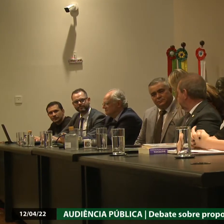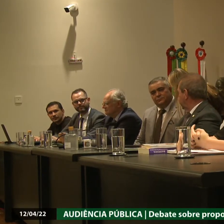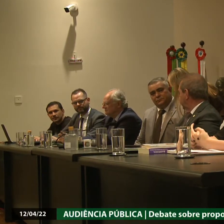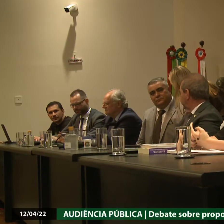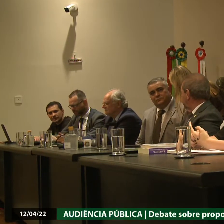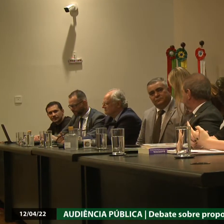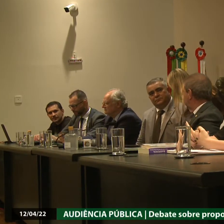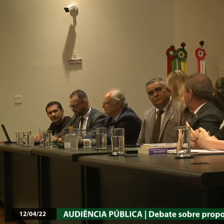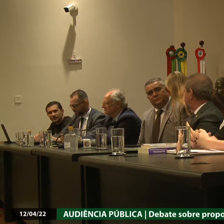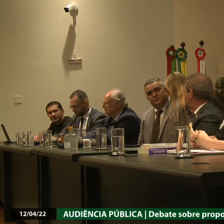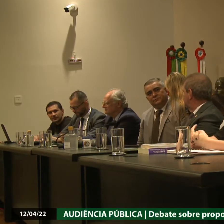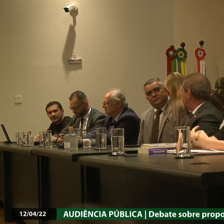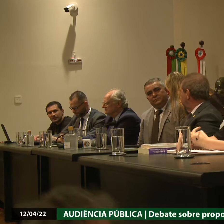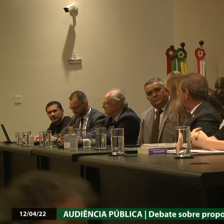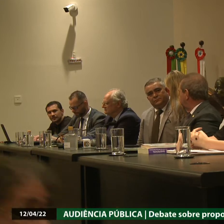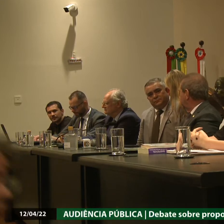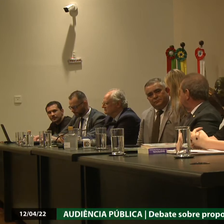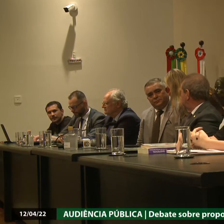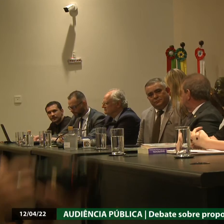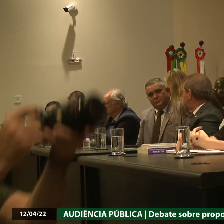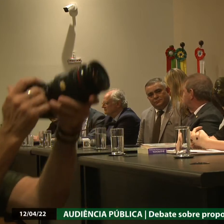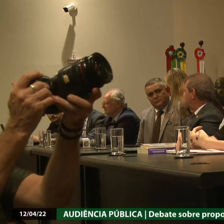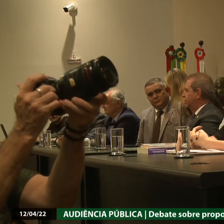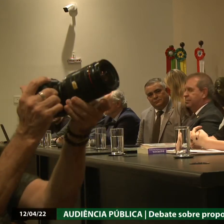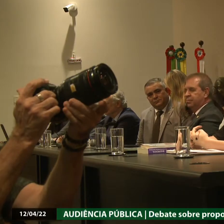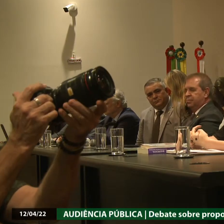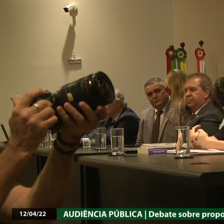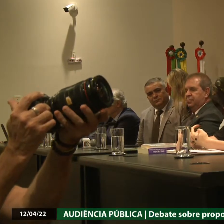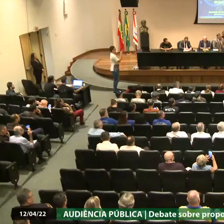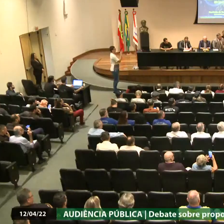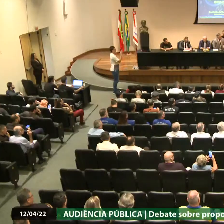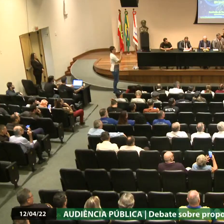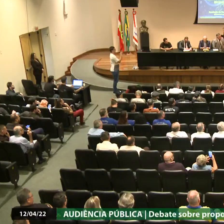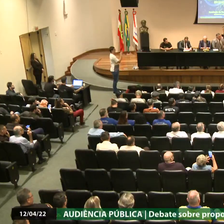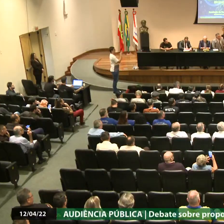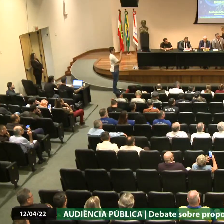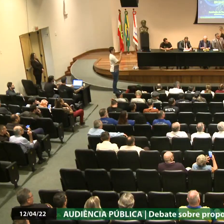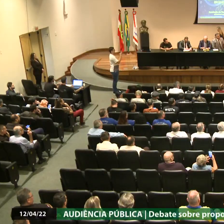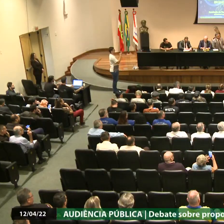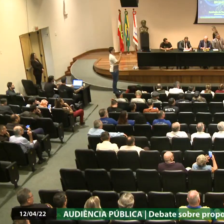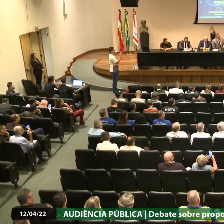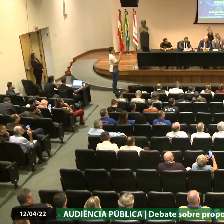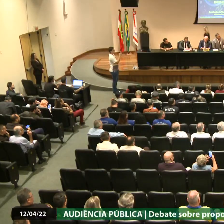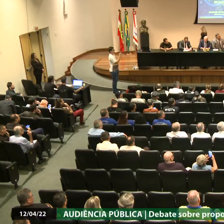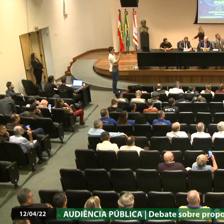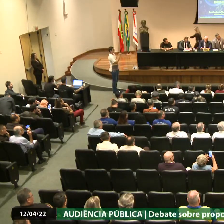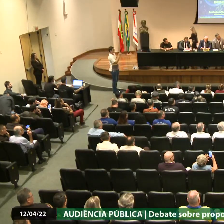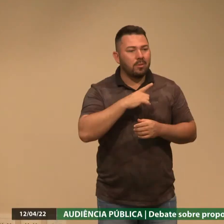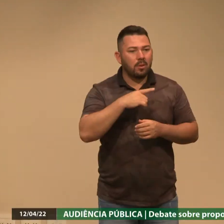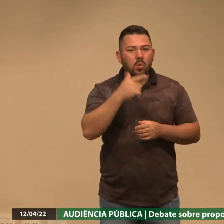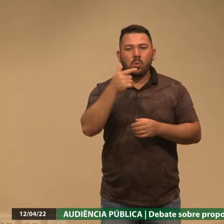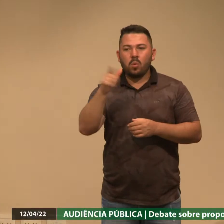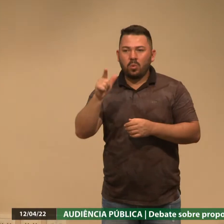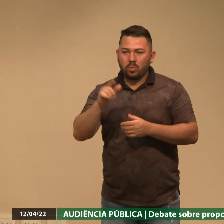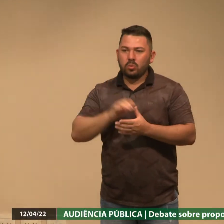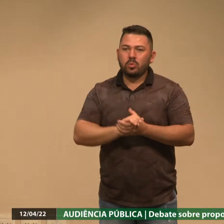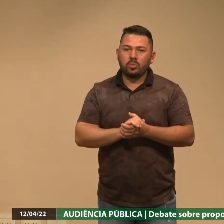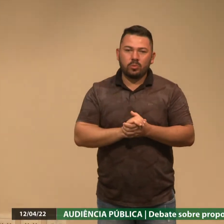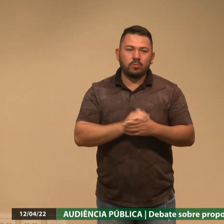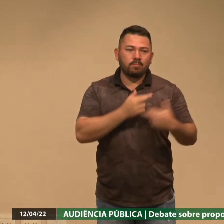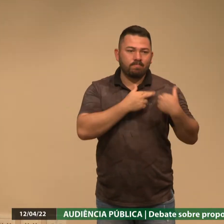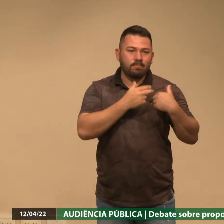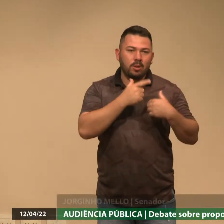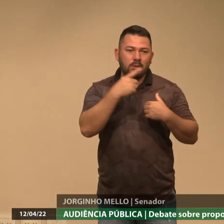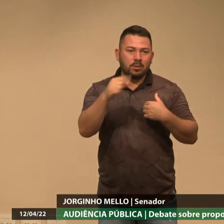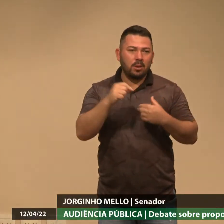Gerson cumprimentar vocês eu eu pedi até para poder dar uma mensagem porque eu tenho outro compromisso mas